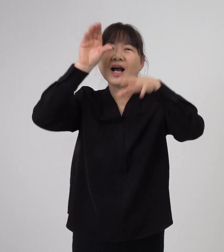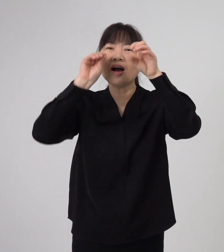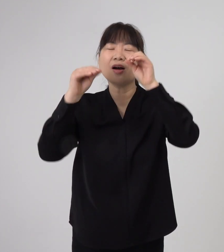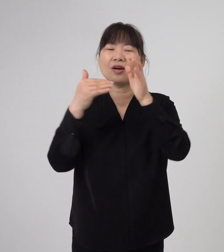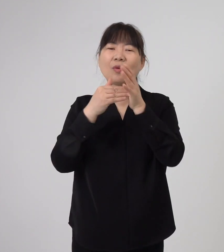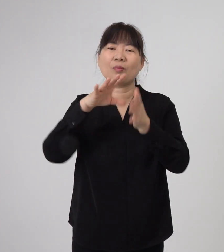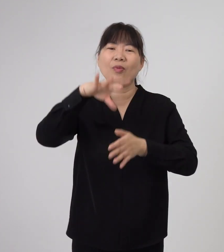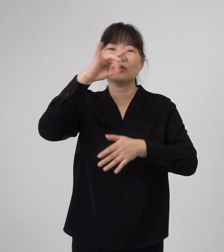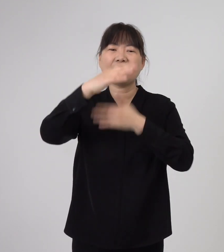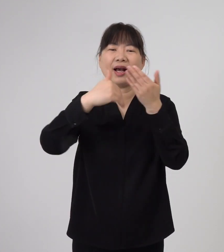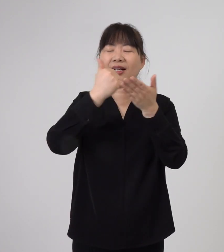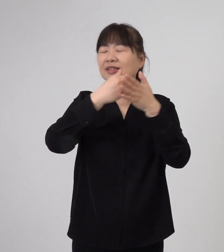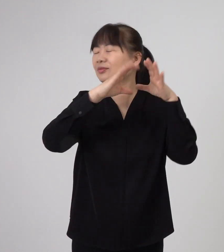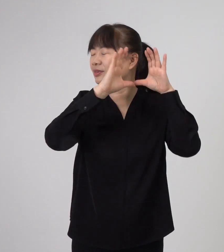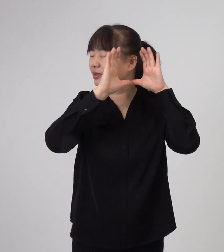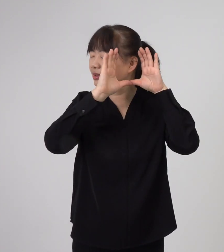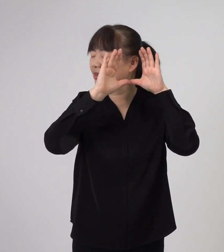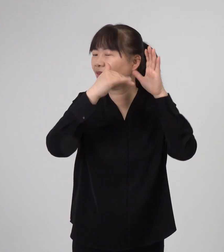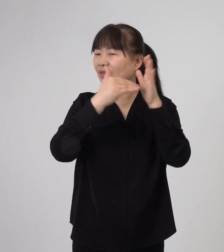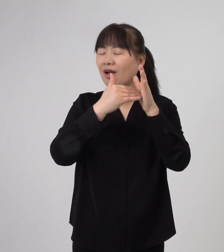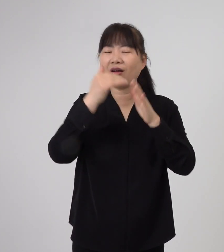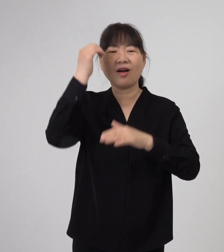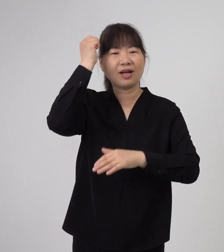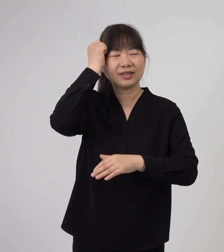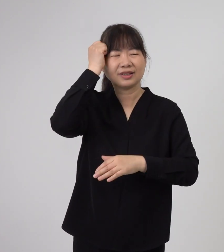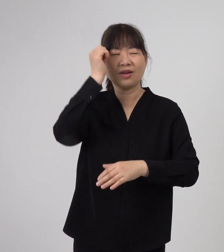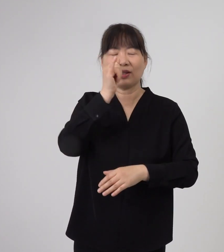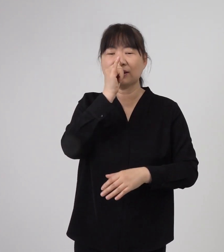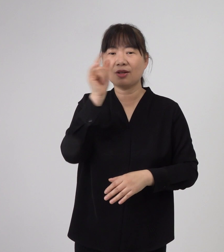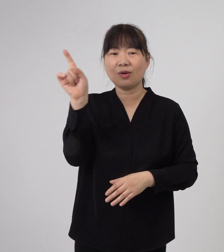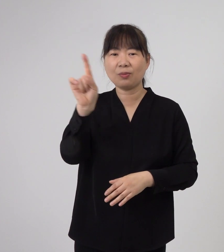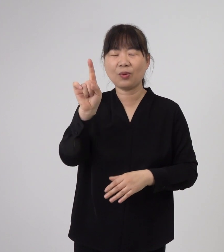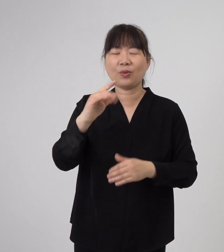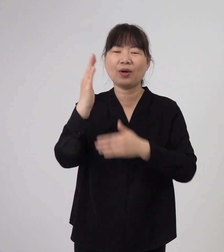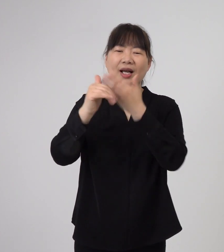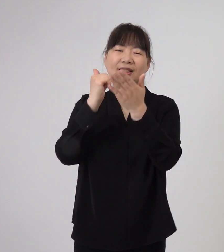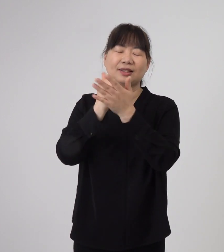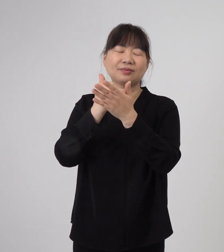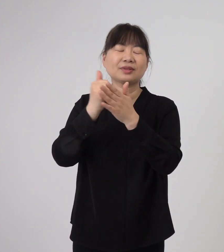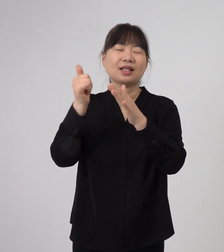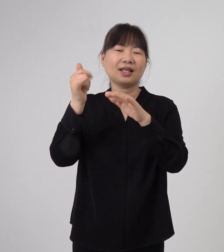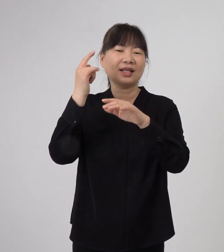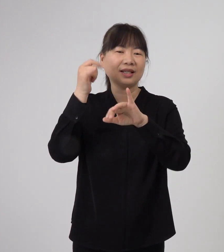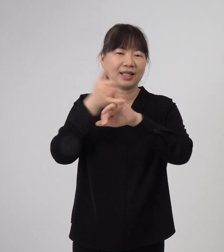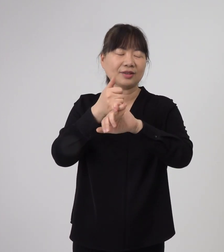먼저 하나님이 들으시는 거예요. 그리고 뭘 기억했다고요? 하나님의 약속을 기억해요.